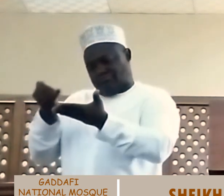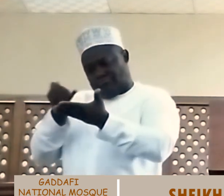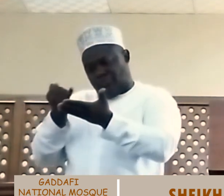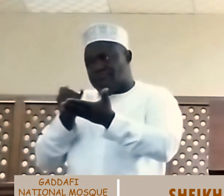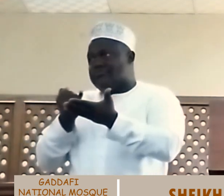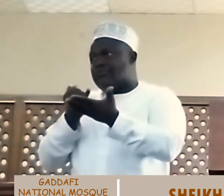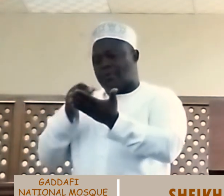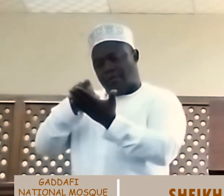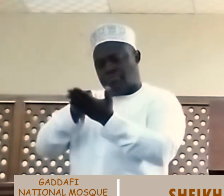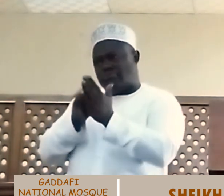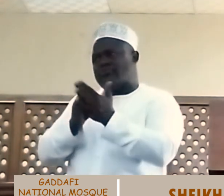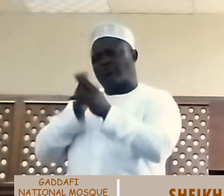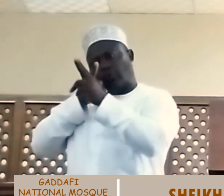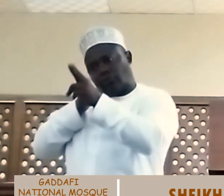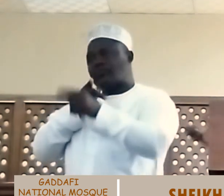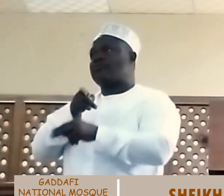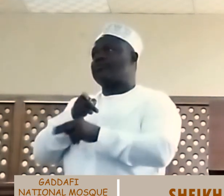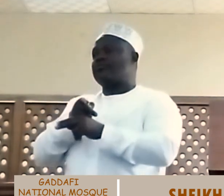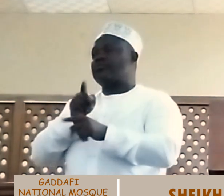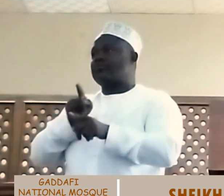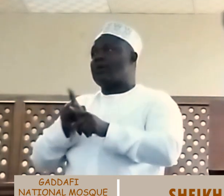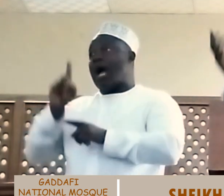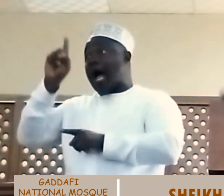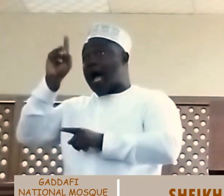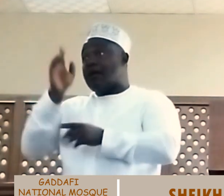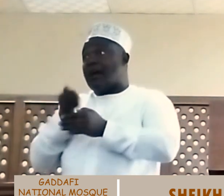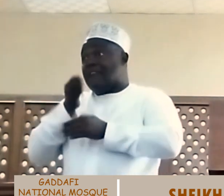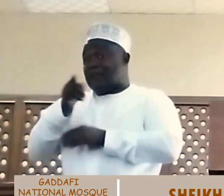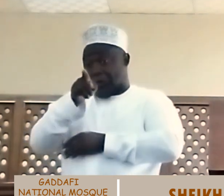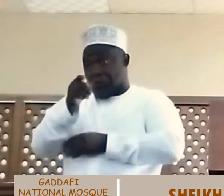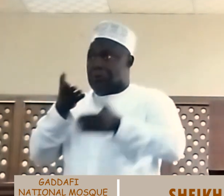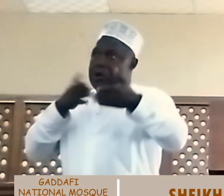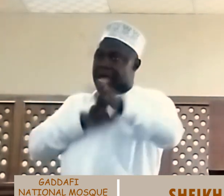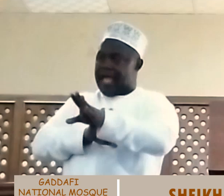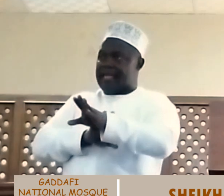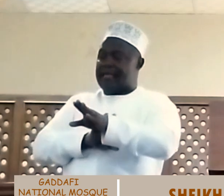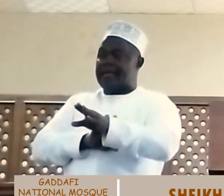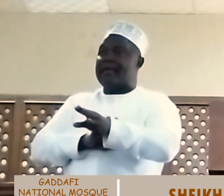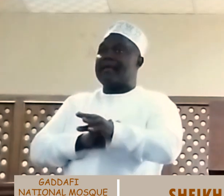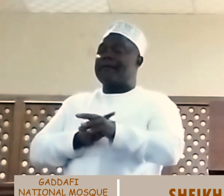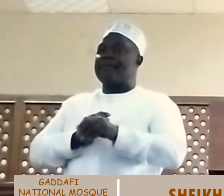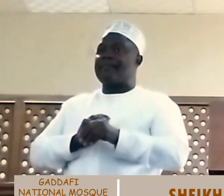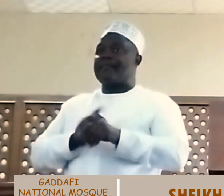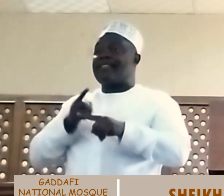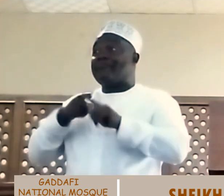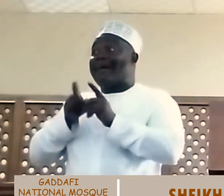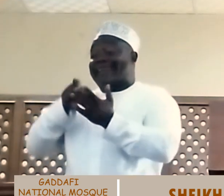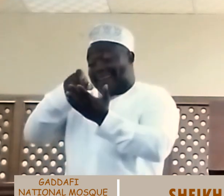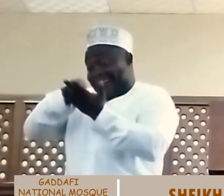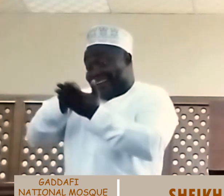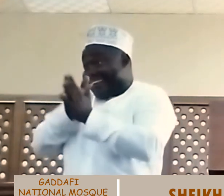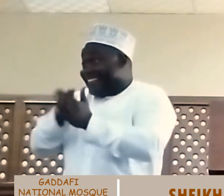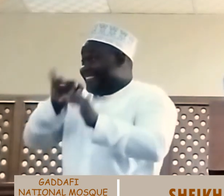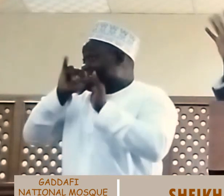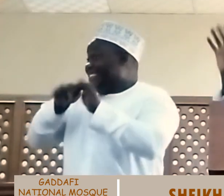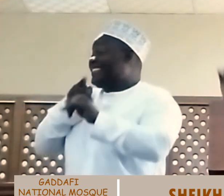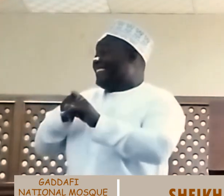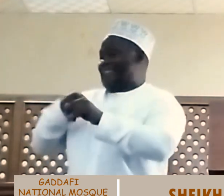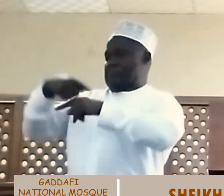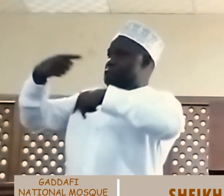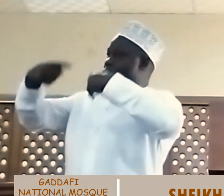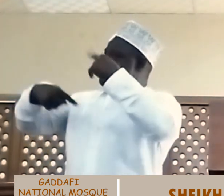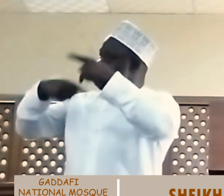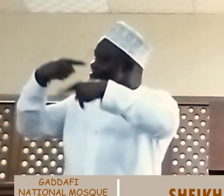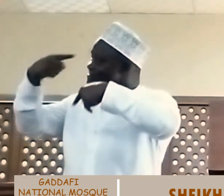ekitiibwa, alla oluvannyuma gwe n'akutwala, naye omushafu ogwo ne gusigalawo nga